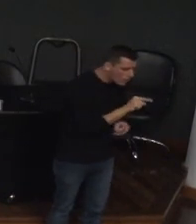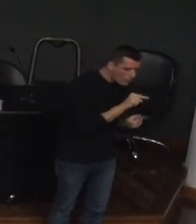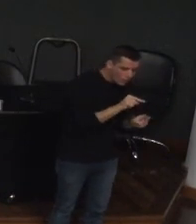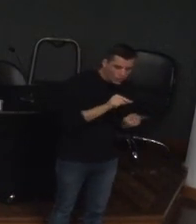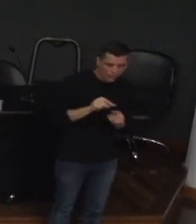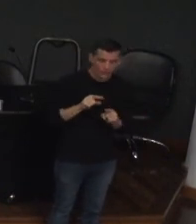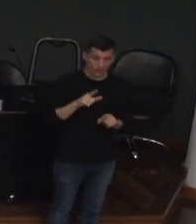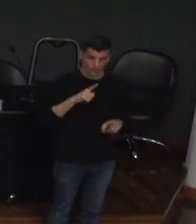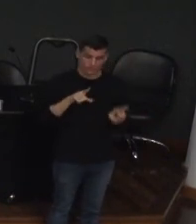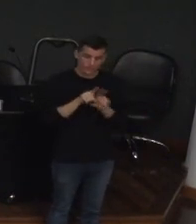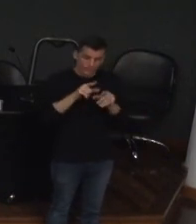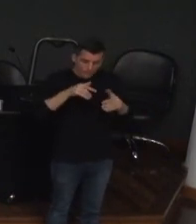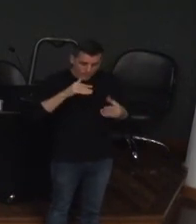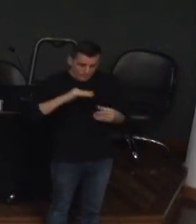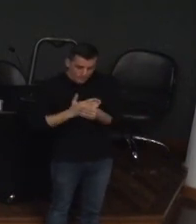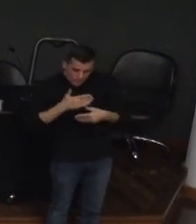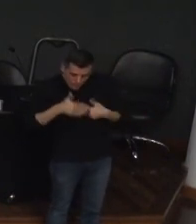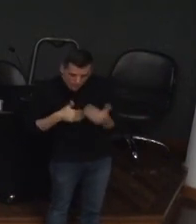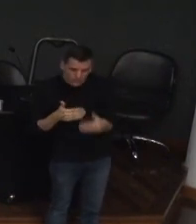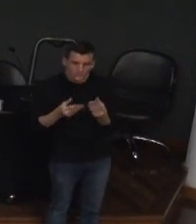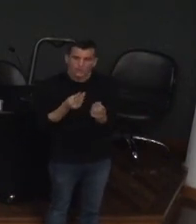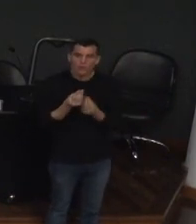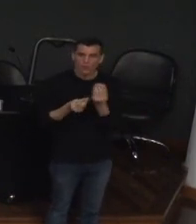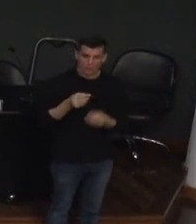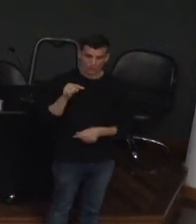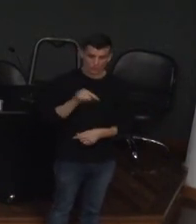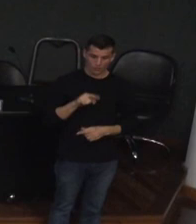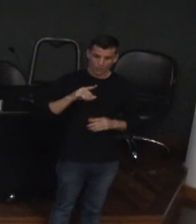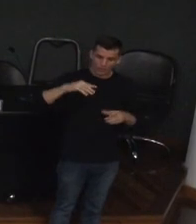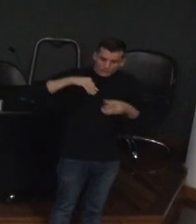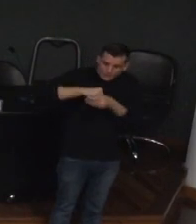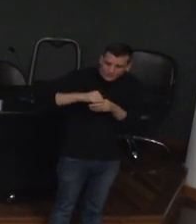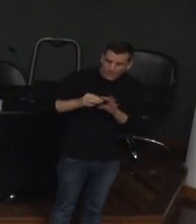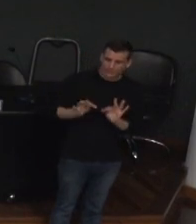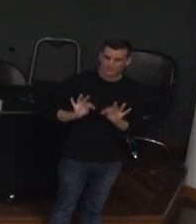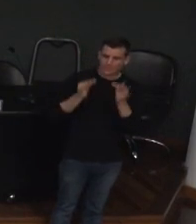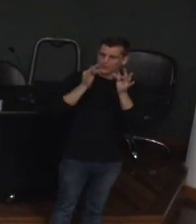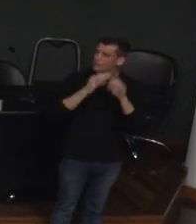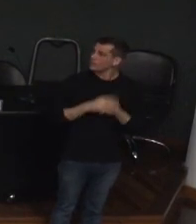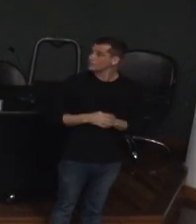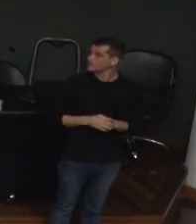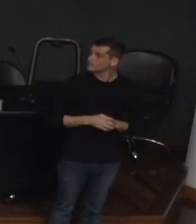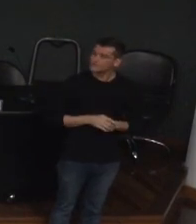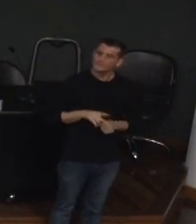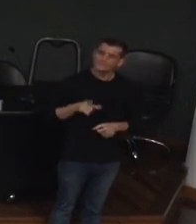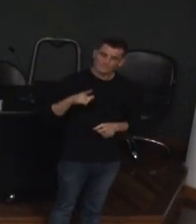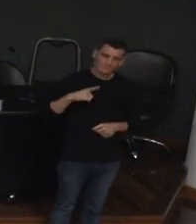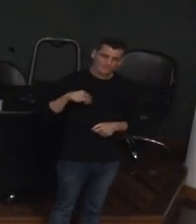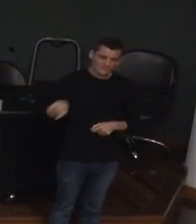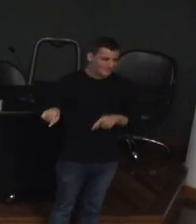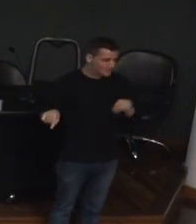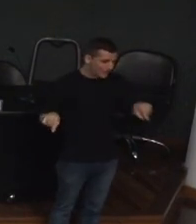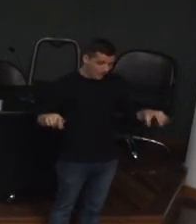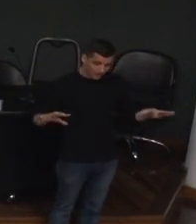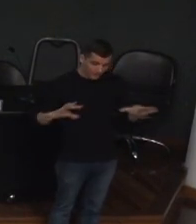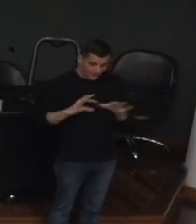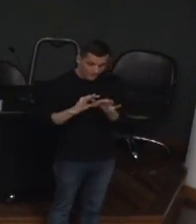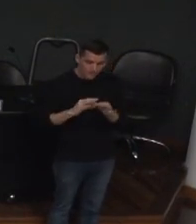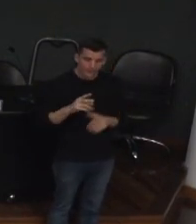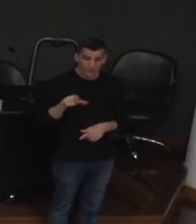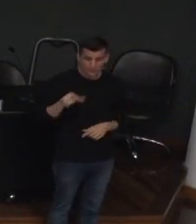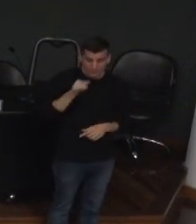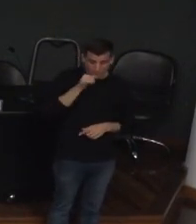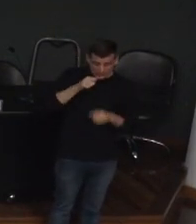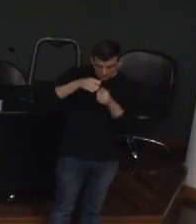processo, para a gente saber como é que a gente vai resolver o ativo na TI. Entendeu? Veja como é interessante. Uma coisa liga com a outra. Daí o mapeamento de ativo não pode